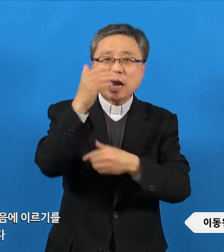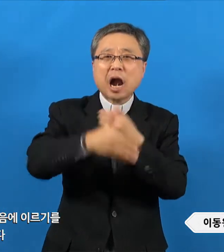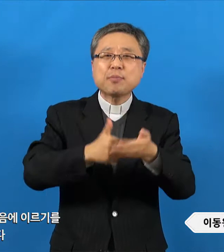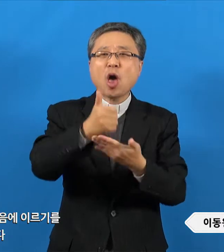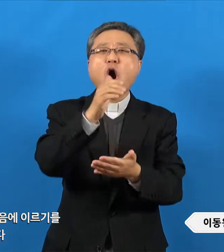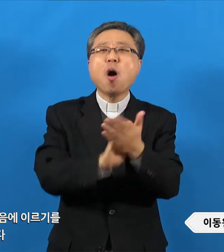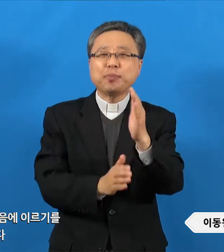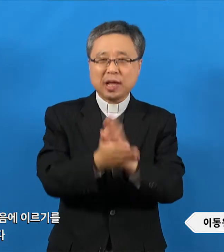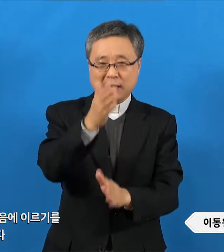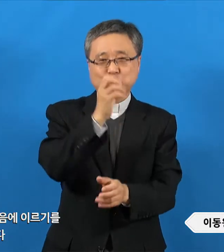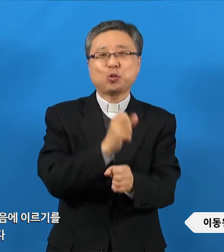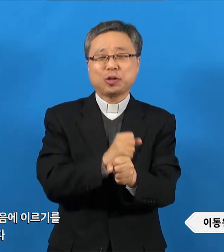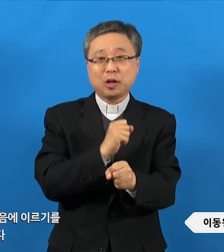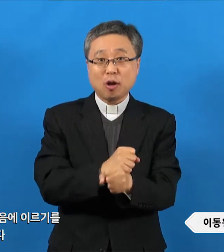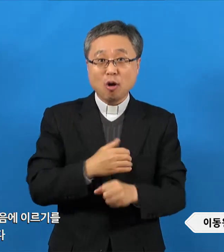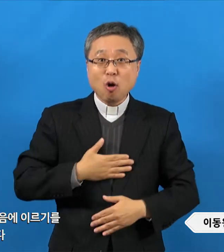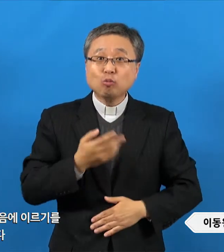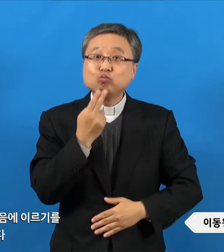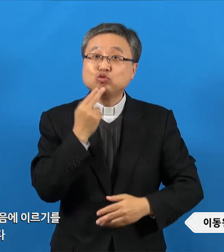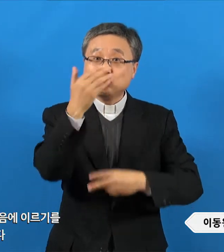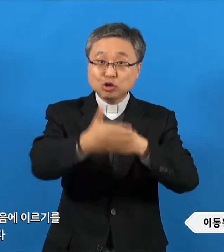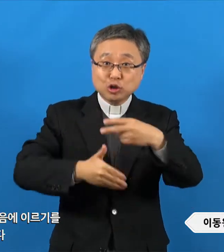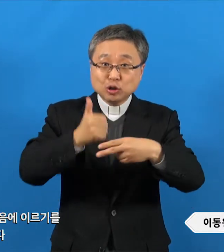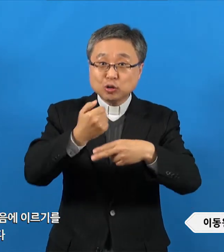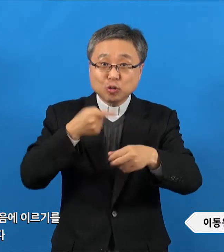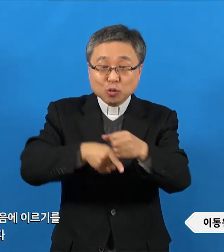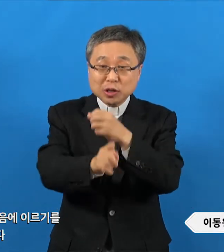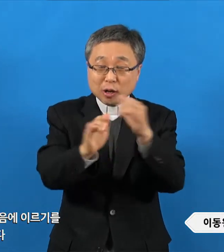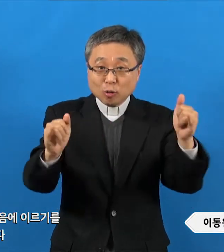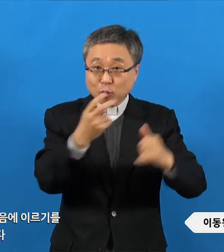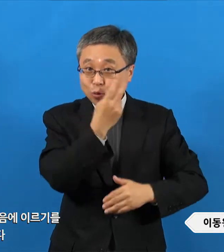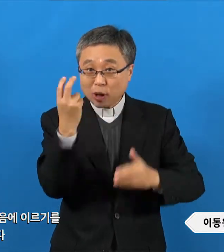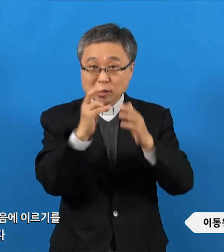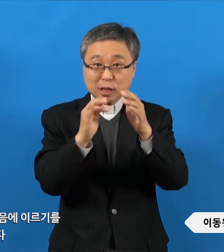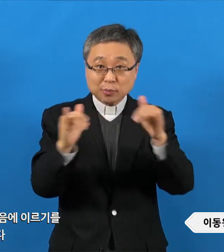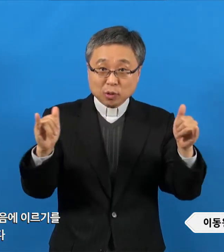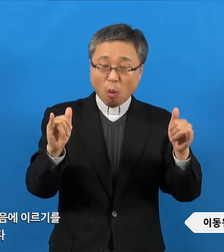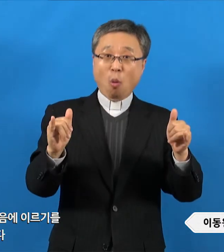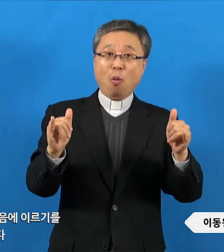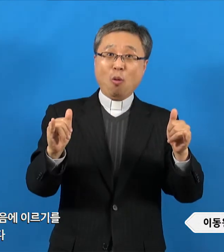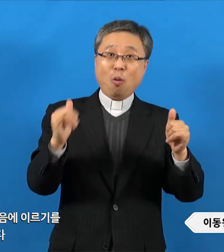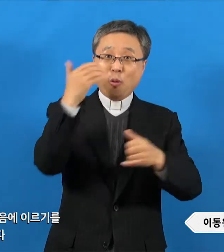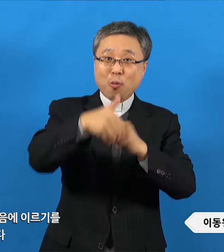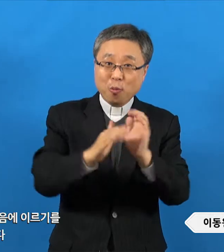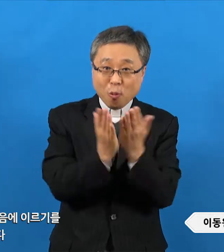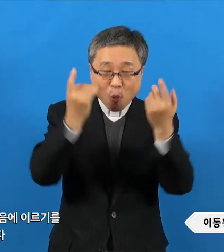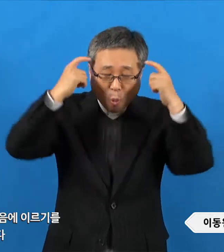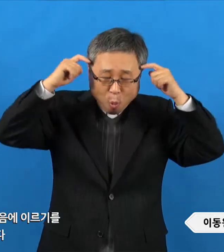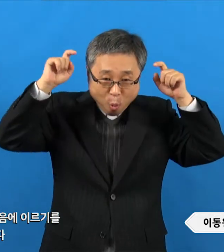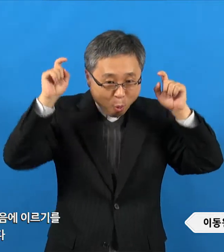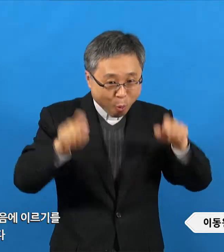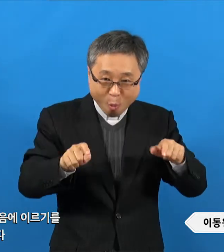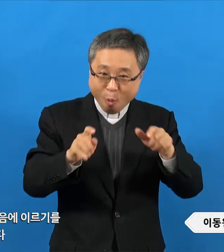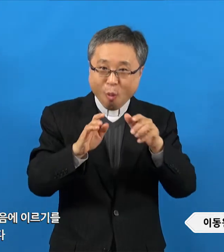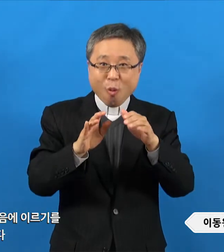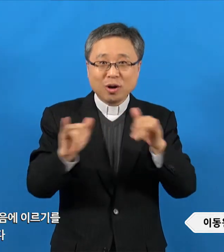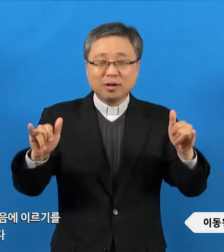없다는도다. 무신론자들은 똑똑한 사람들인데 성경은 어리석은 사람들이다. 어리석은